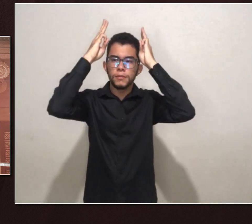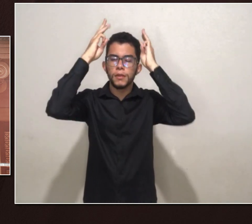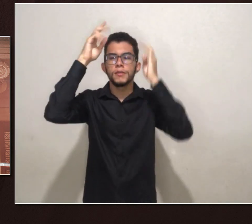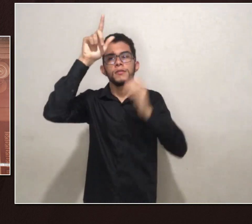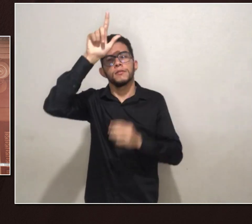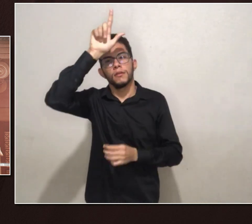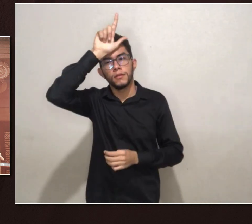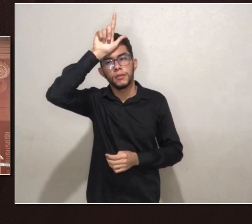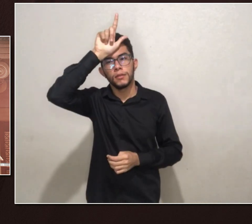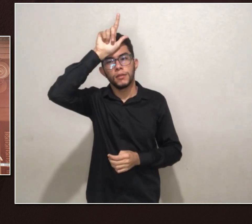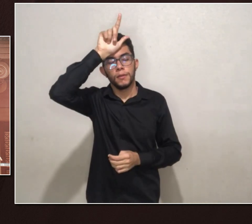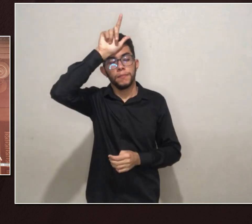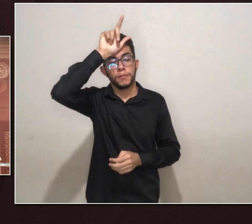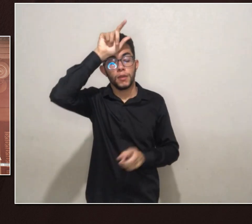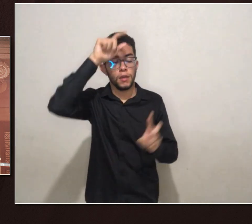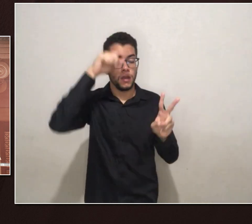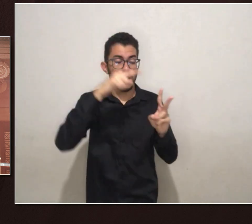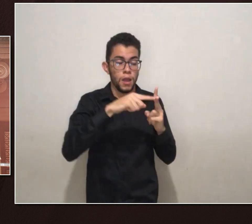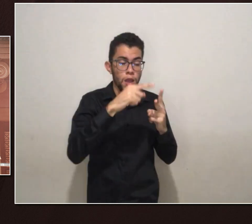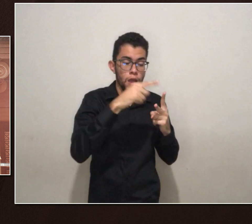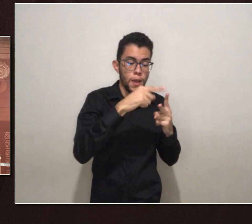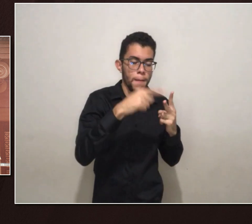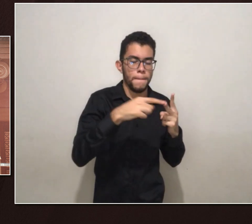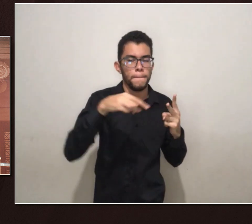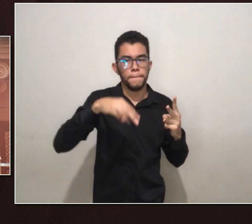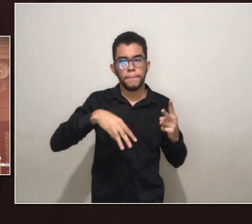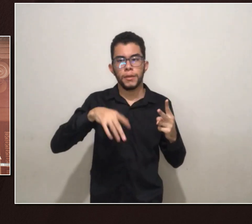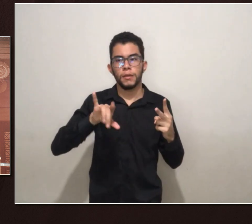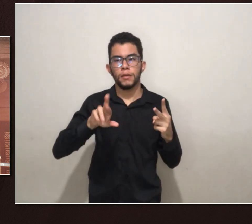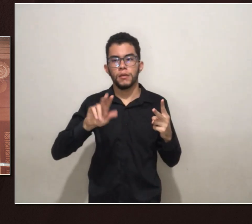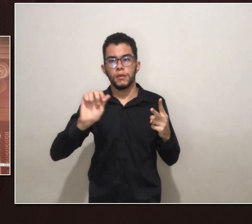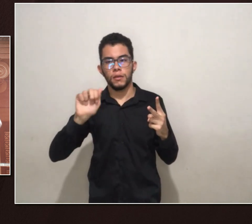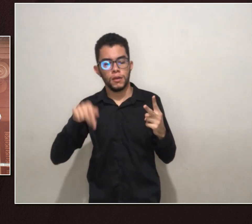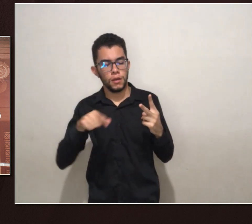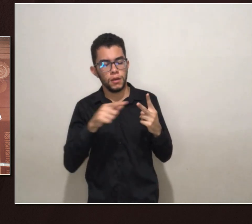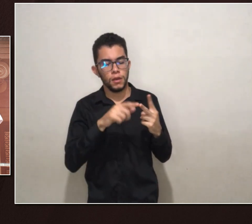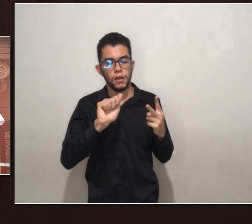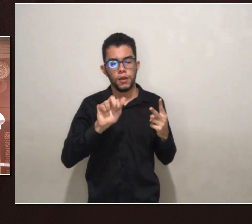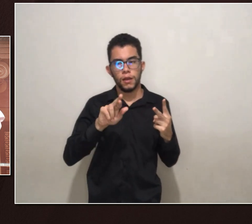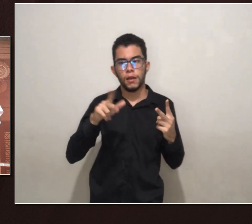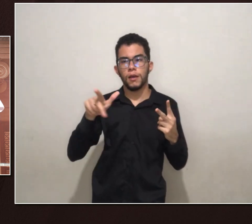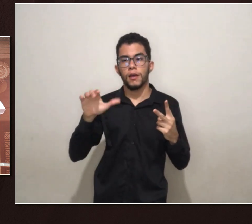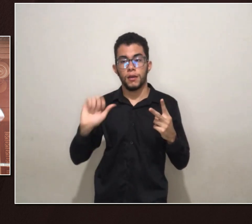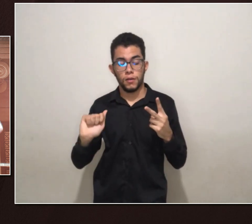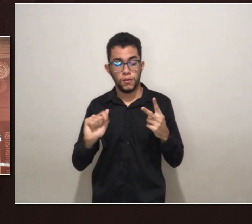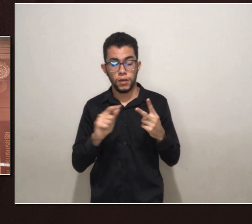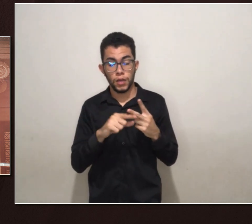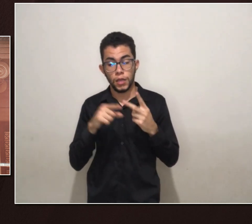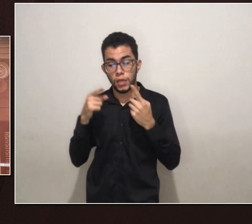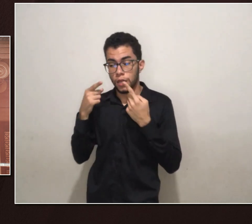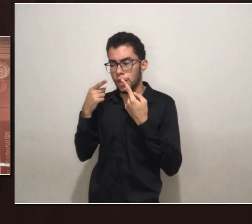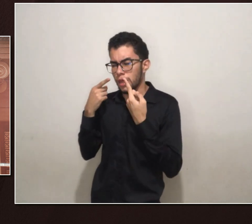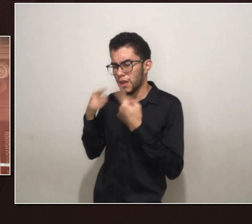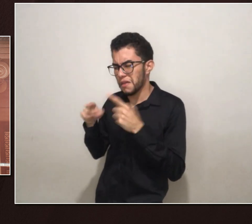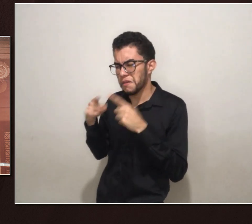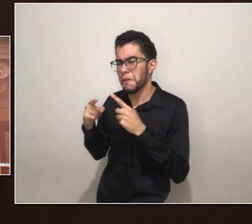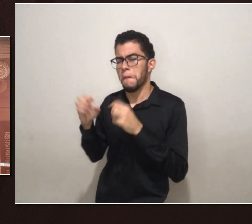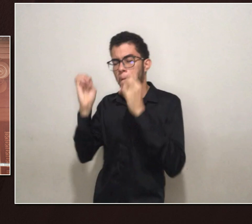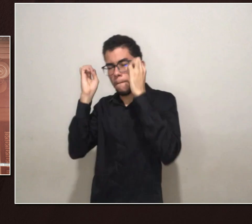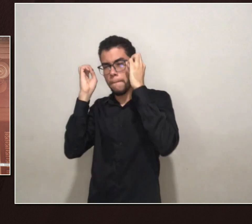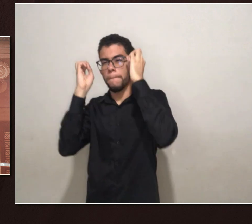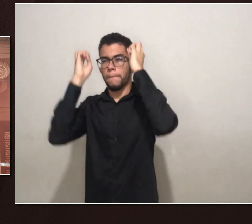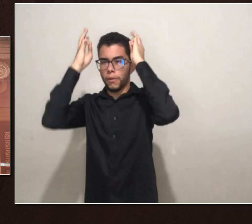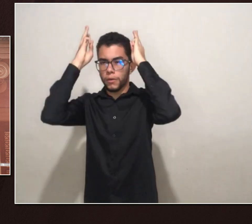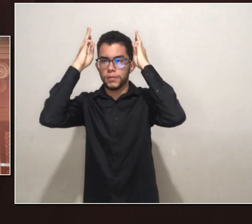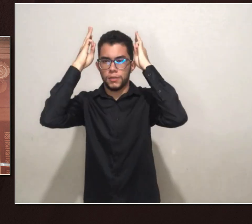compara, né, ao profeta que o Senhor usa, né, na época era Paulo e no Antigo Testamento